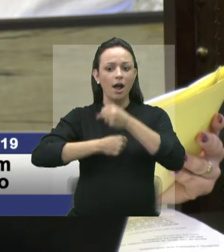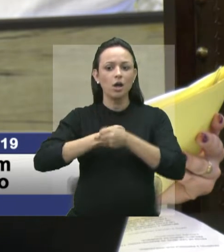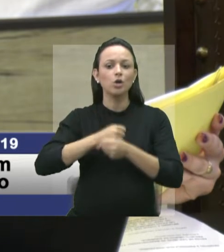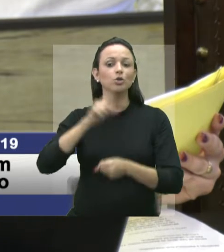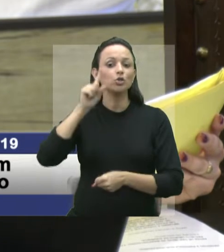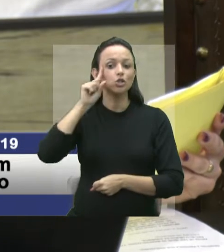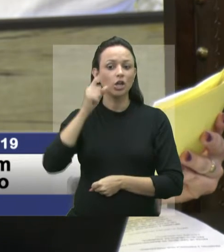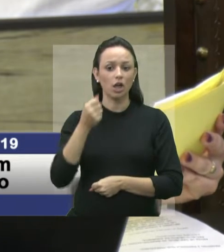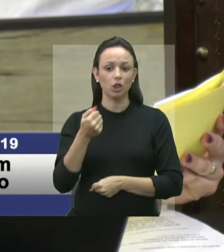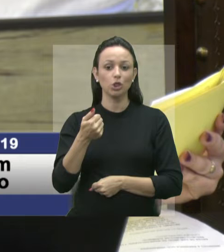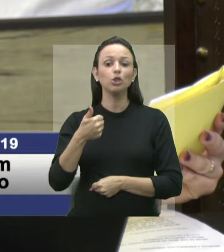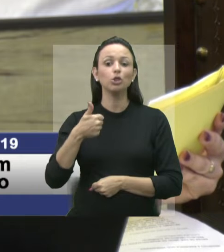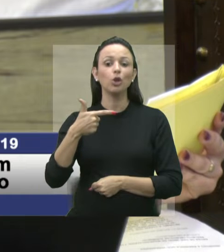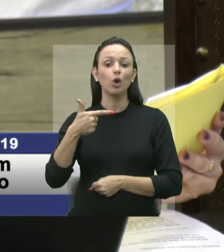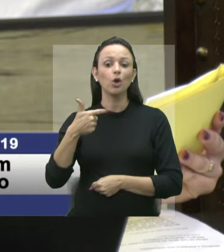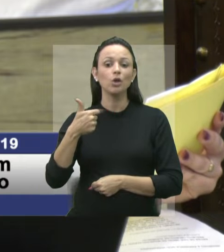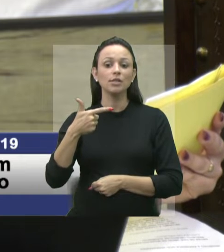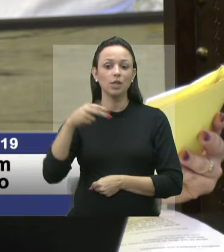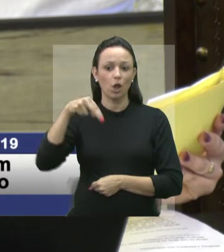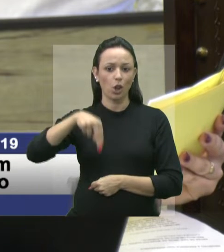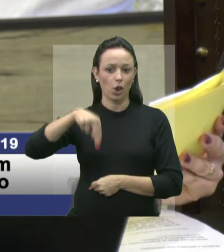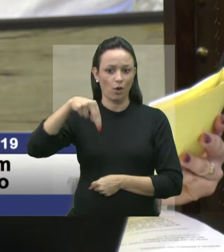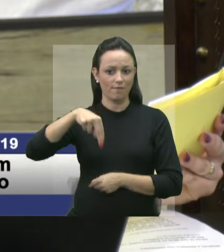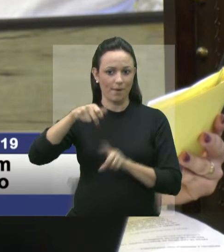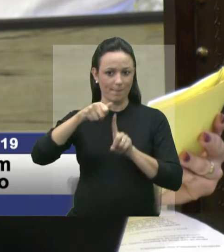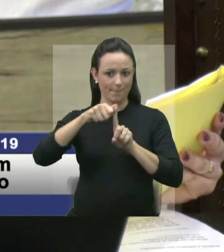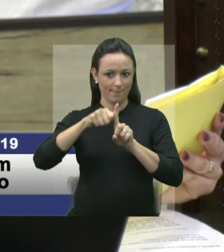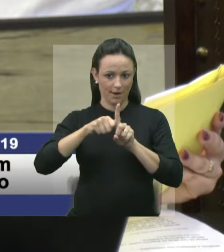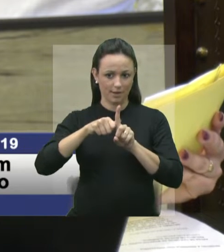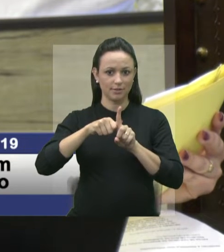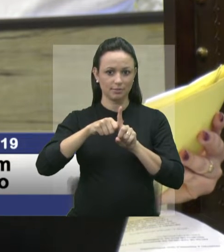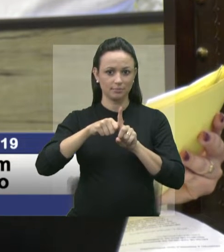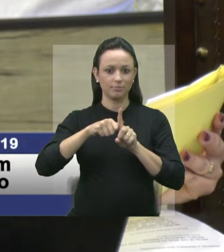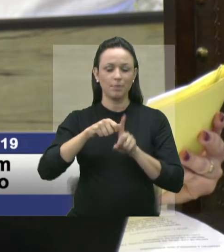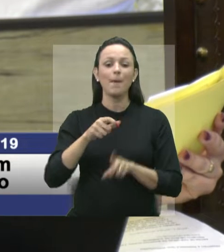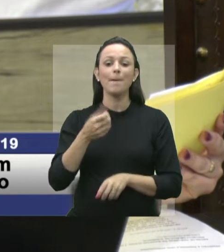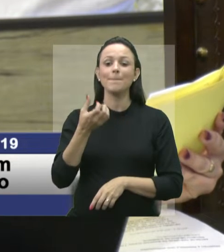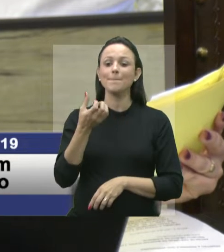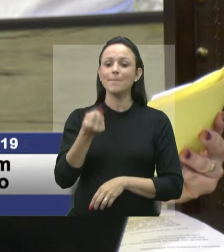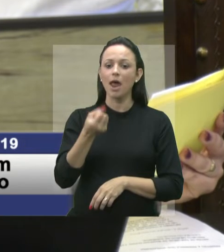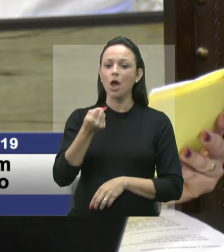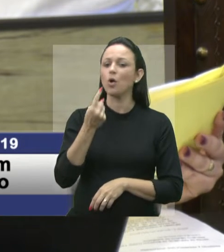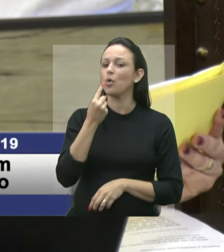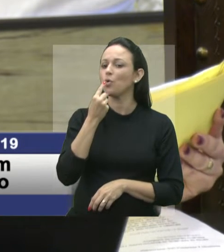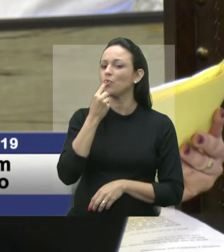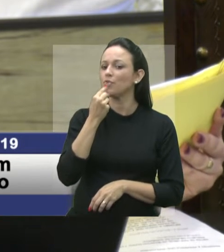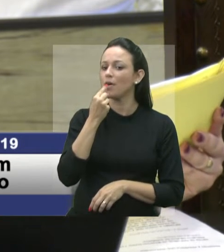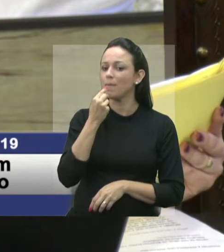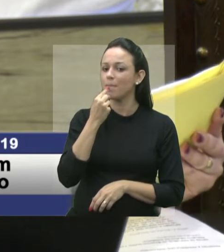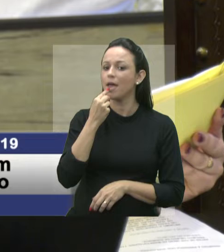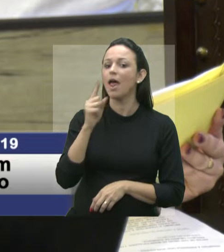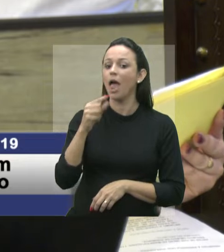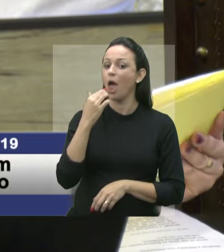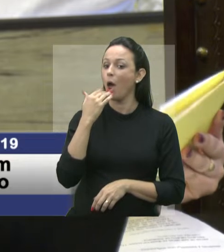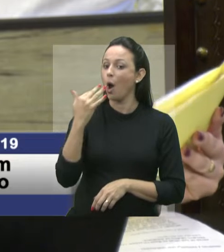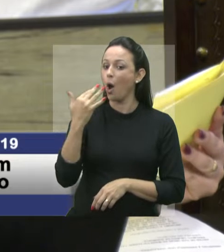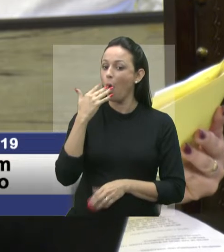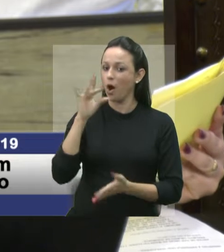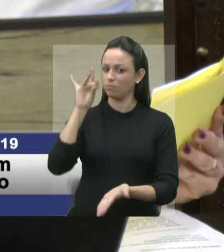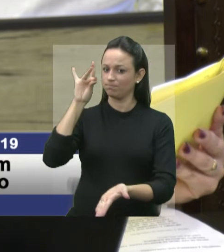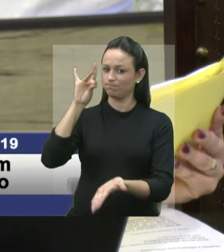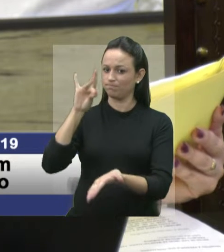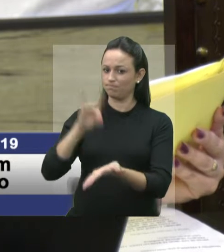de novembro. Parágrafo único. O branco e o vermelho são as cores oficiais dos atos